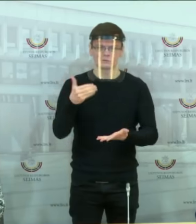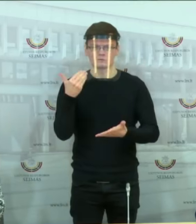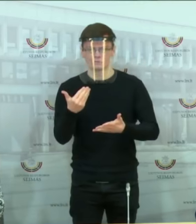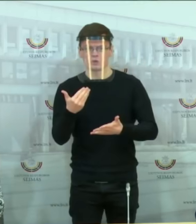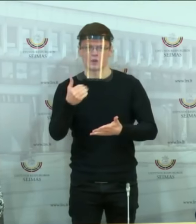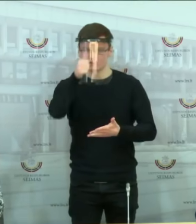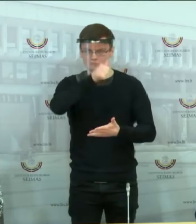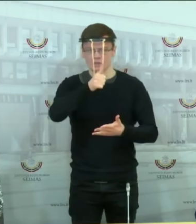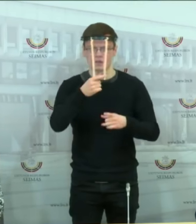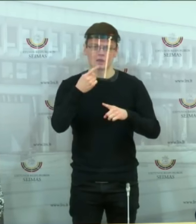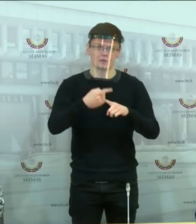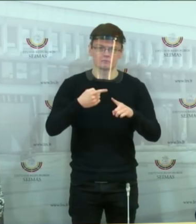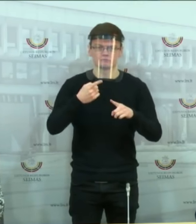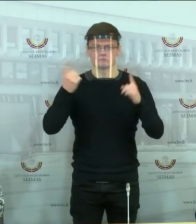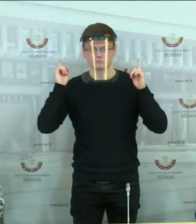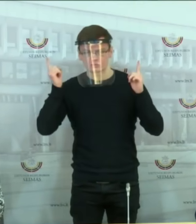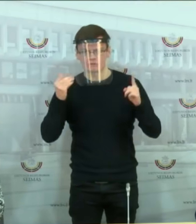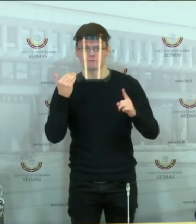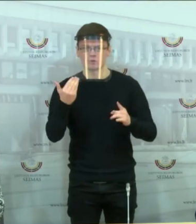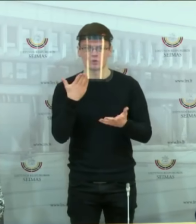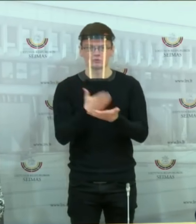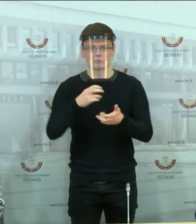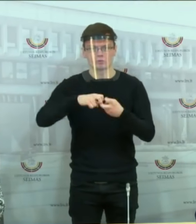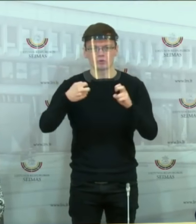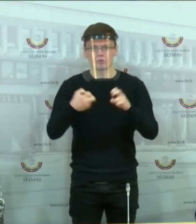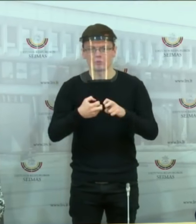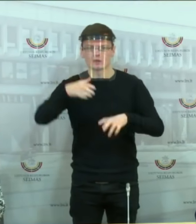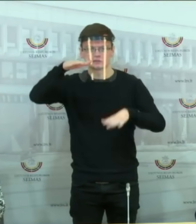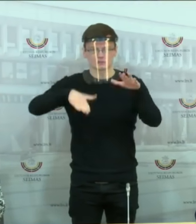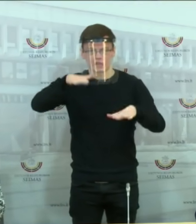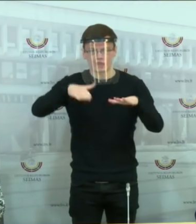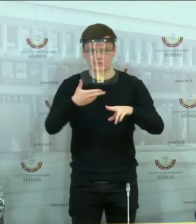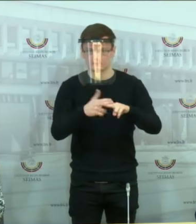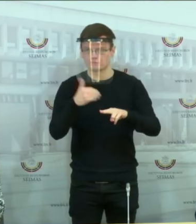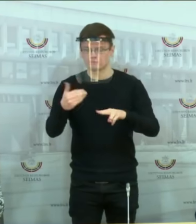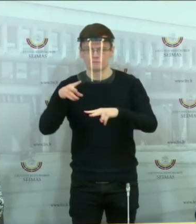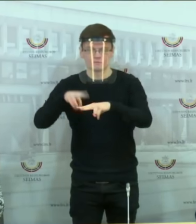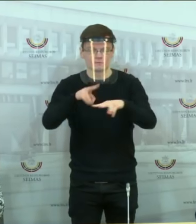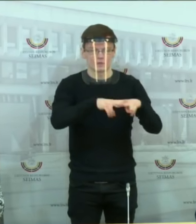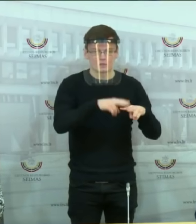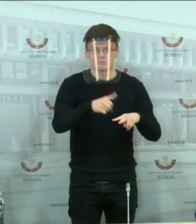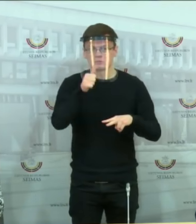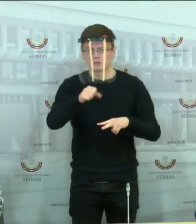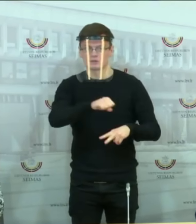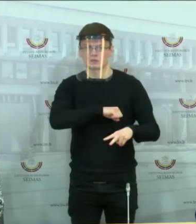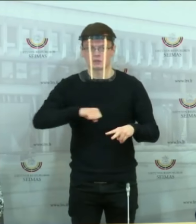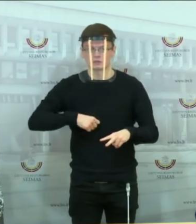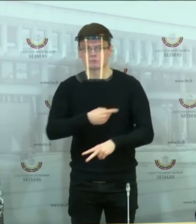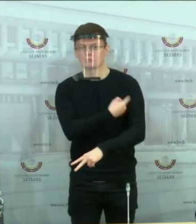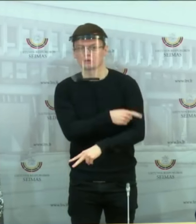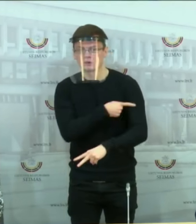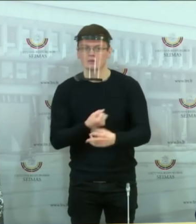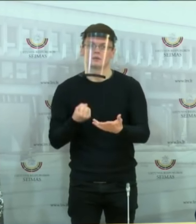problema, ne jų apsirūpinimas, bet sandėliavimas jau darosi didesnė problema, nes gydymo įstaigos indikuoja, kad neturi kur